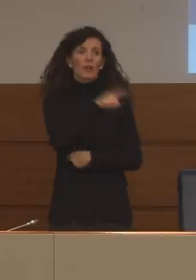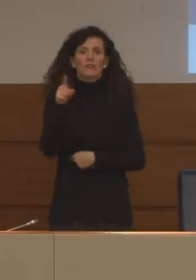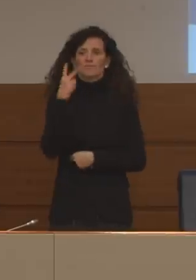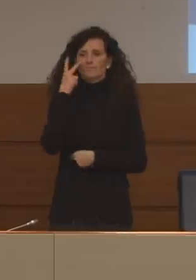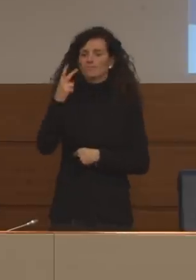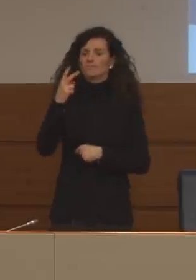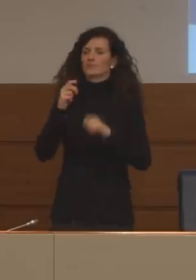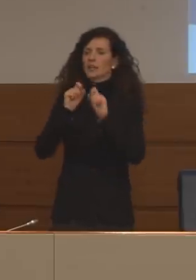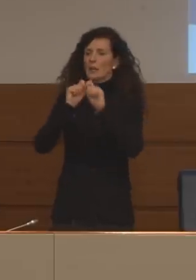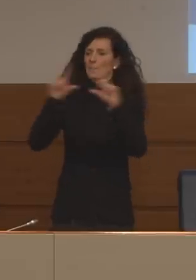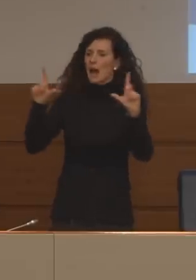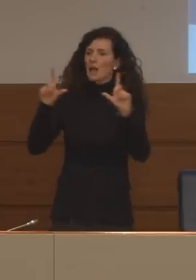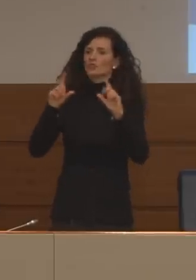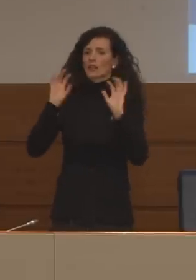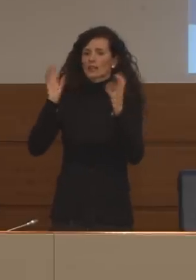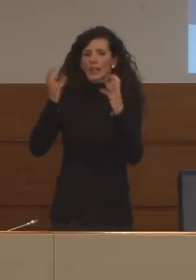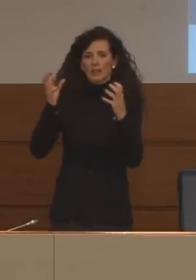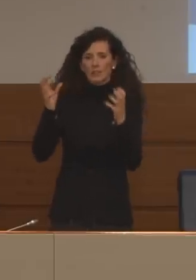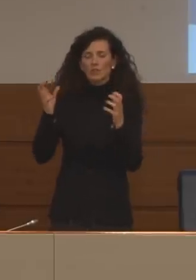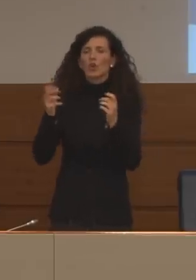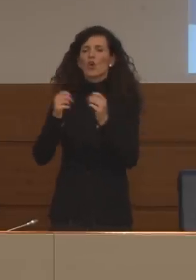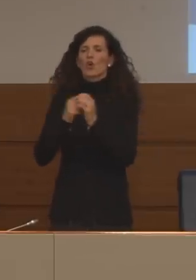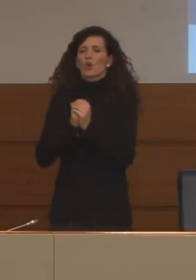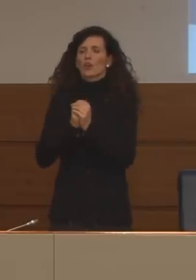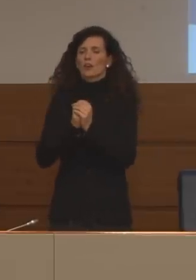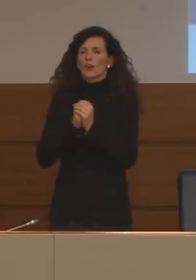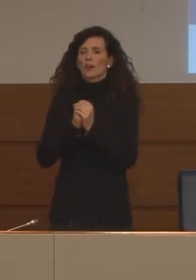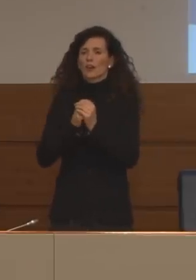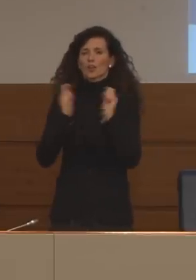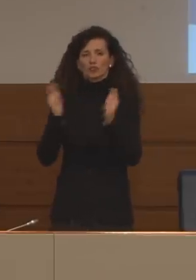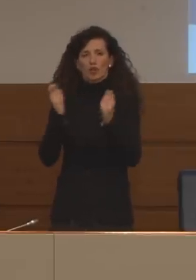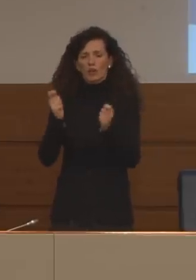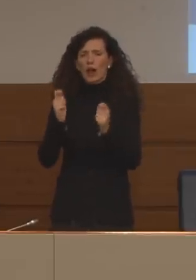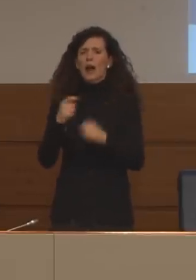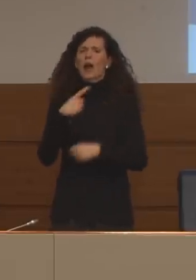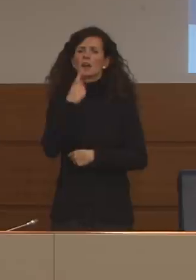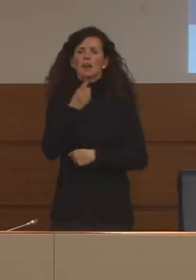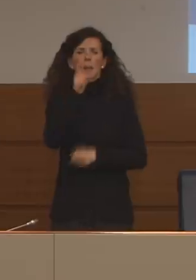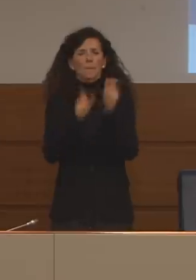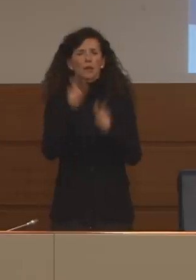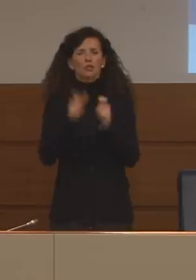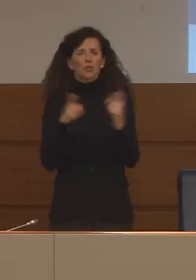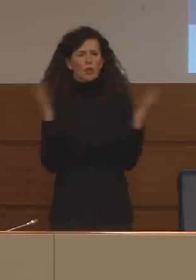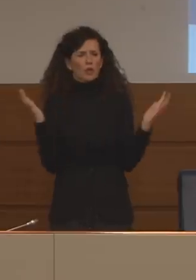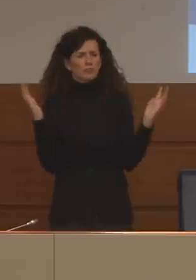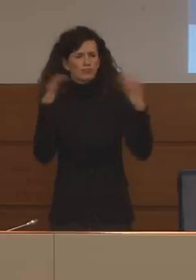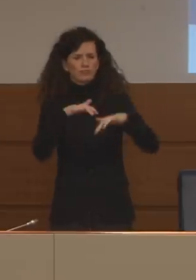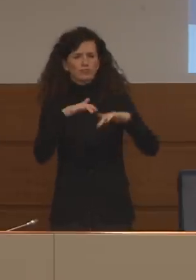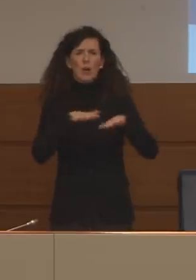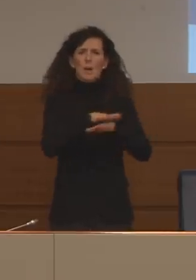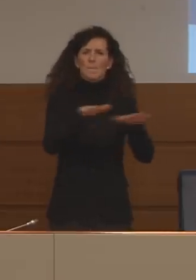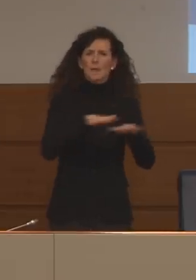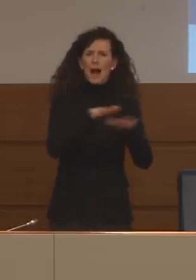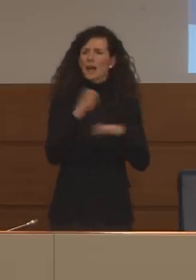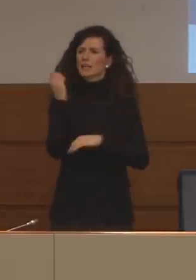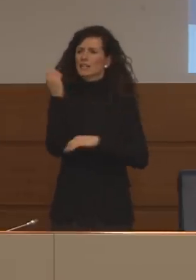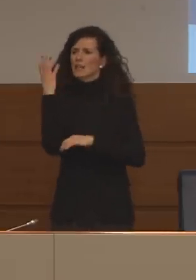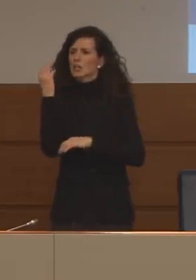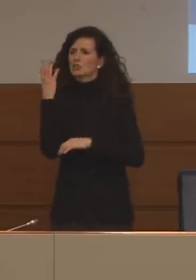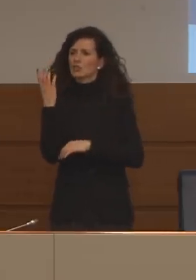hanno riportato di folle di persone assembrate o al mare o nelle stazioni sciistiche